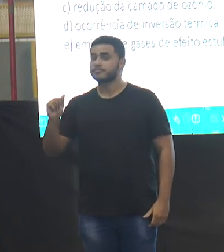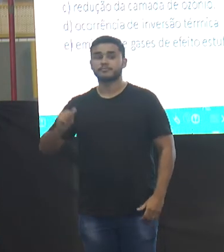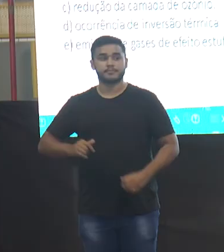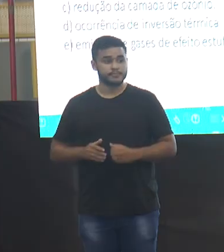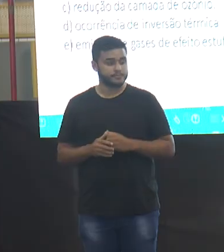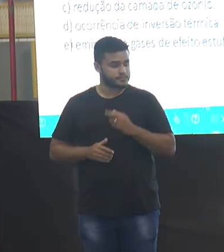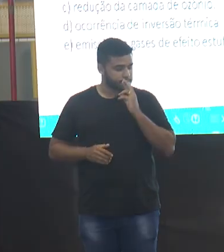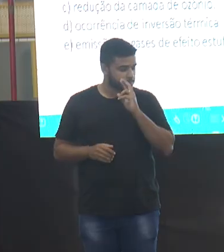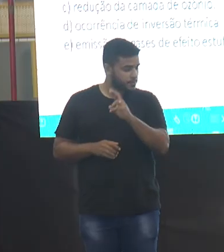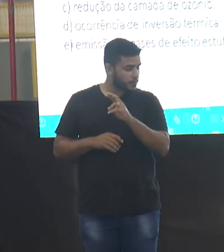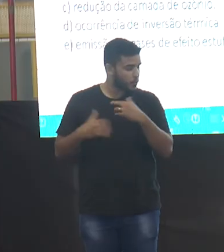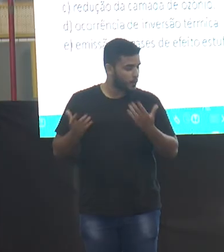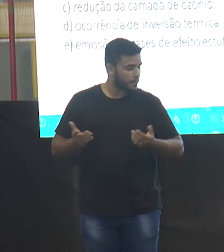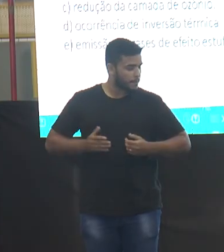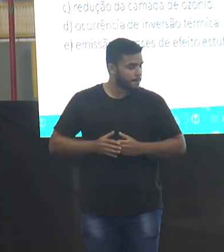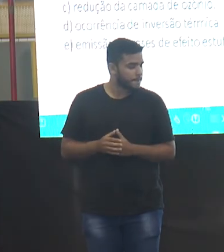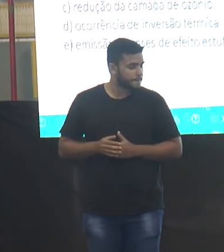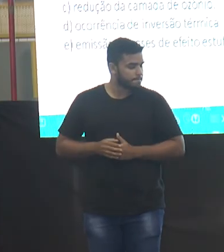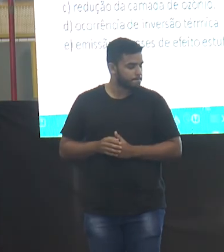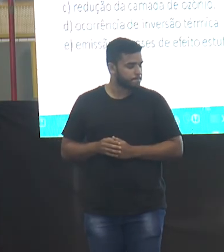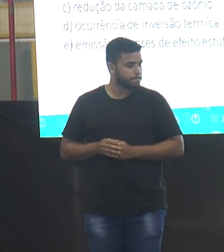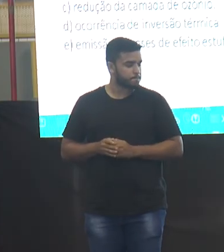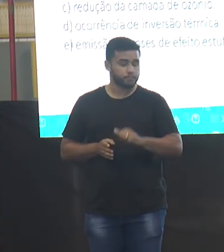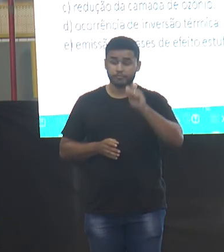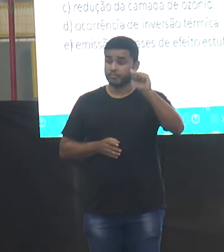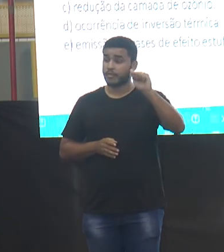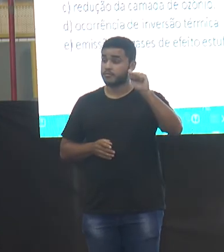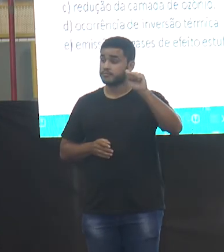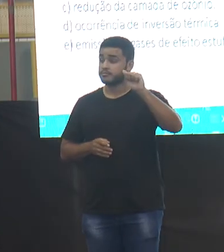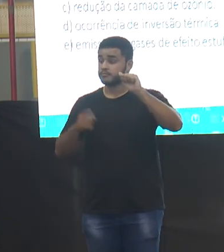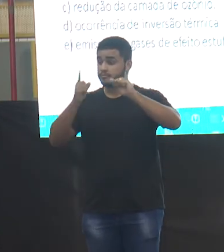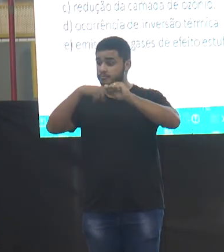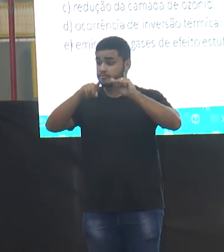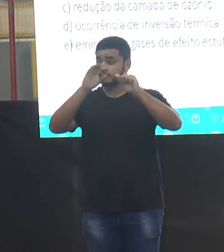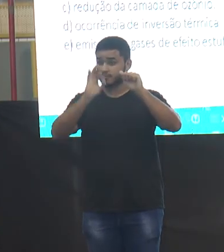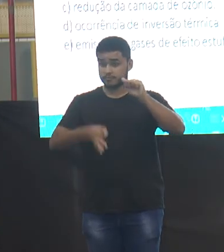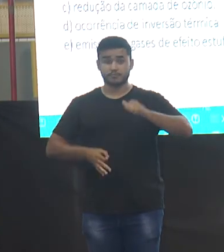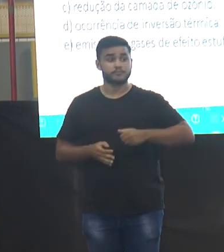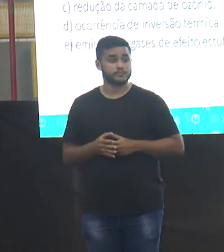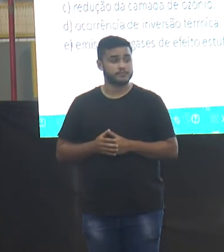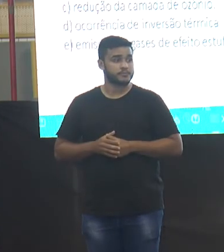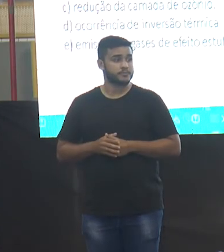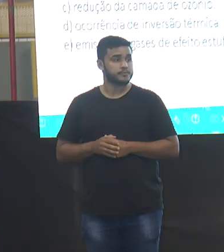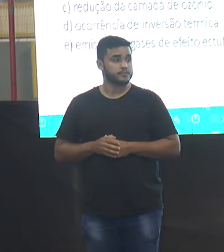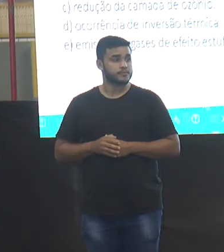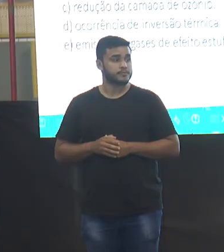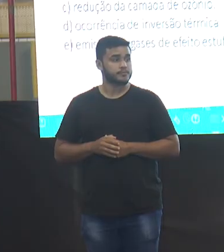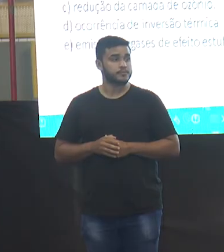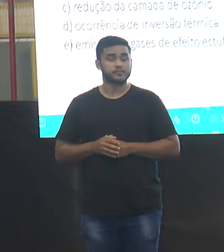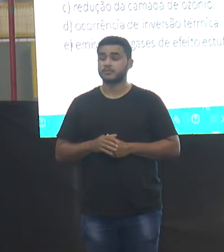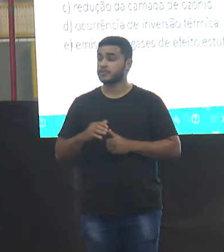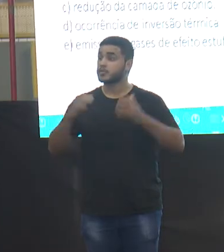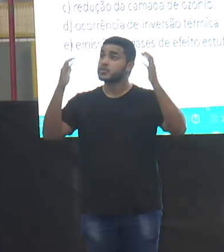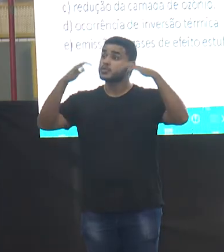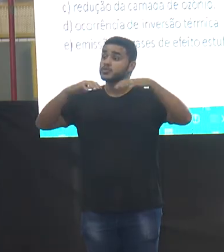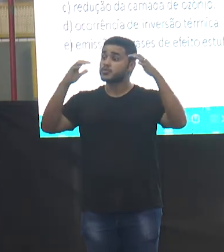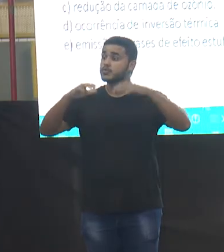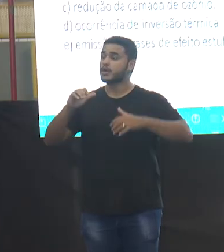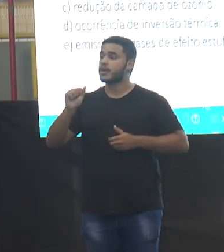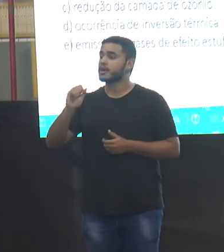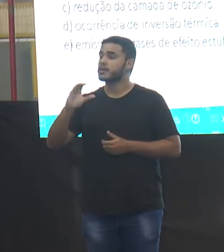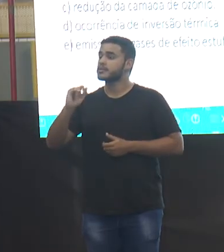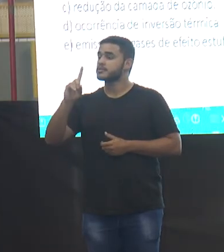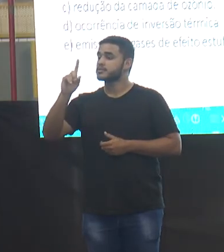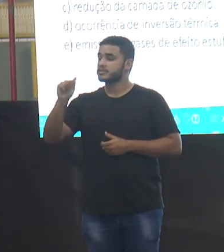Qual é a resposta aí? Letra A. Esse fenômeno é o fenômeno da chuva ácida.